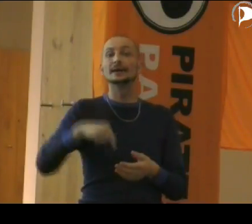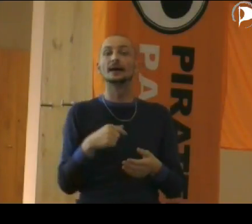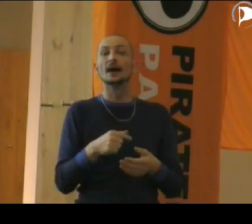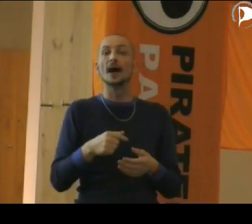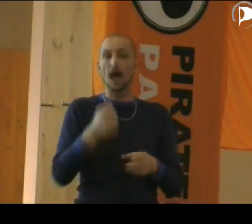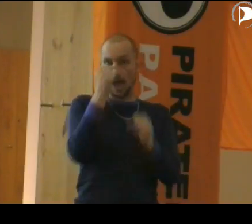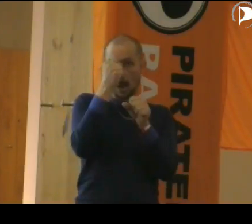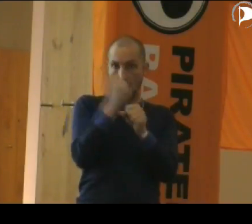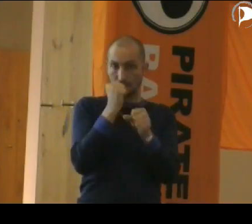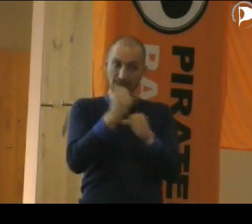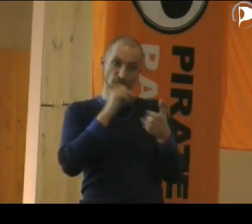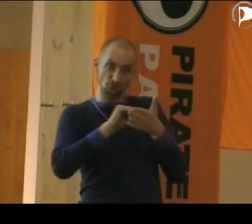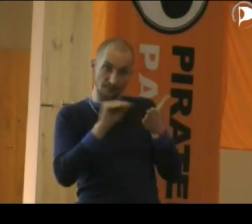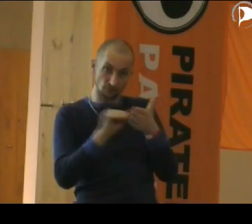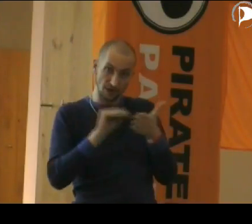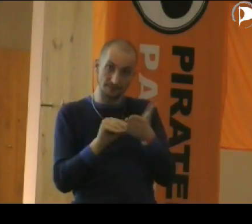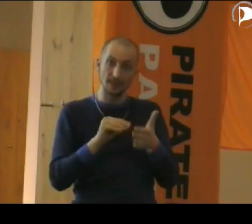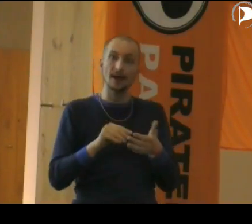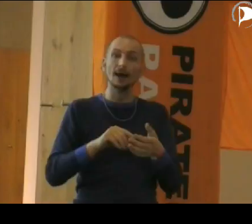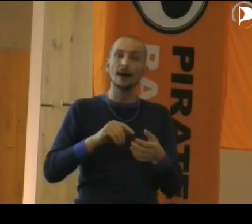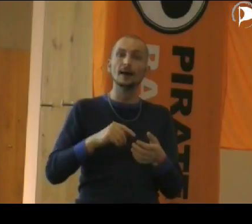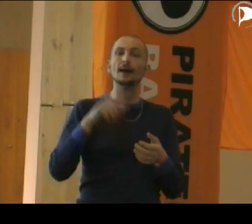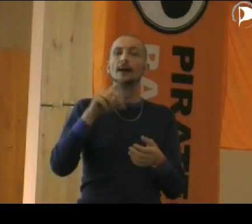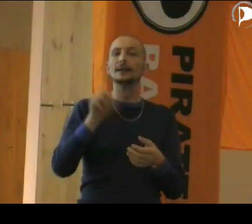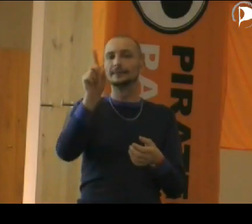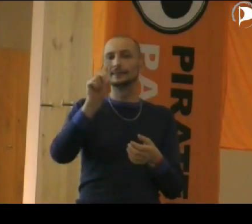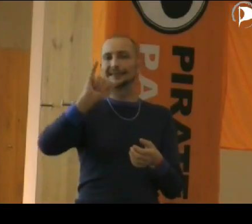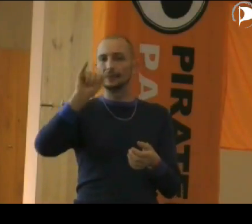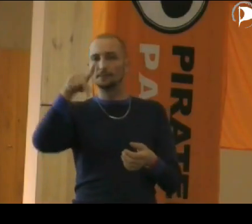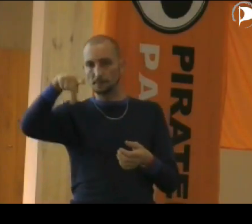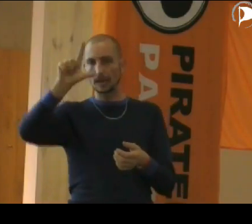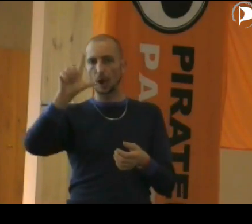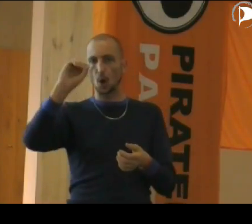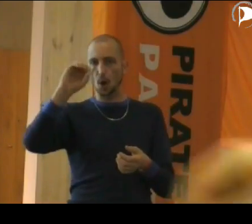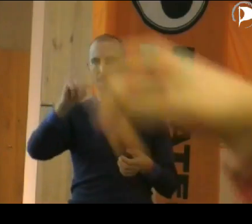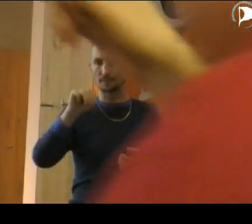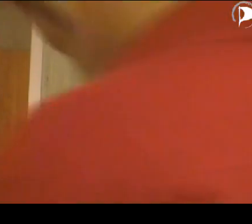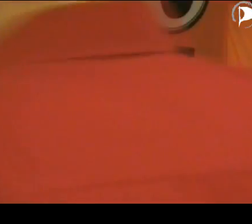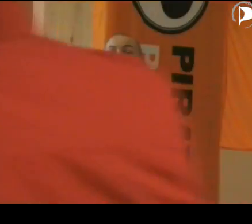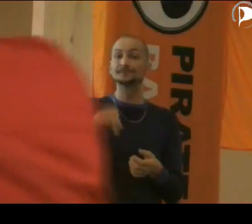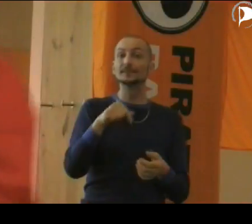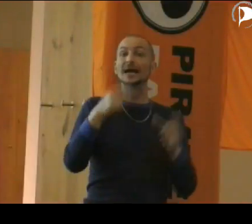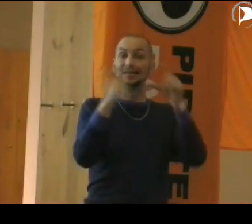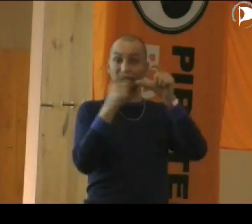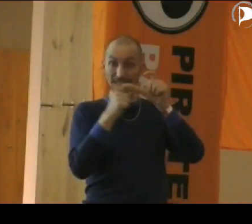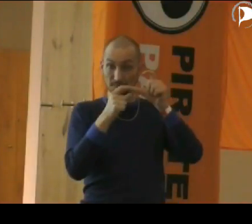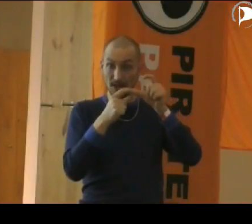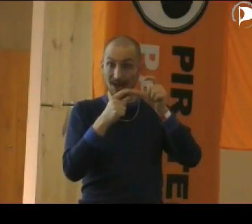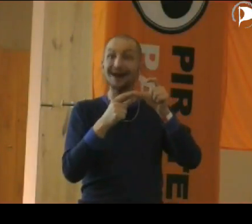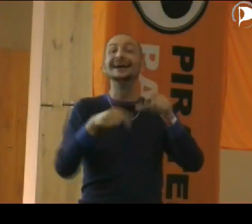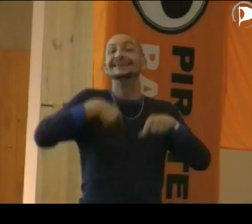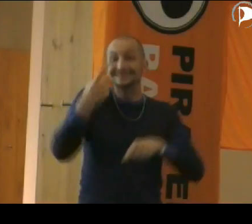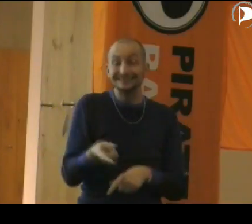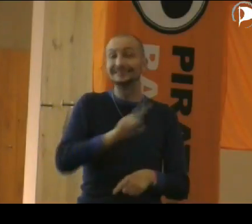april es kann sein dass ich ab september eine klippe der sich dann nicht mehr hier